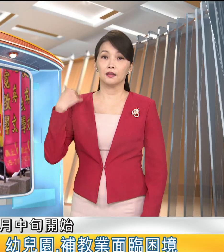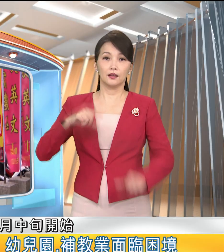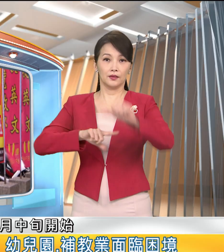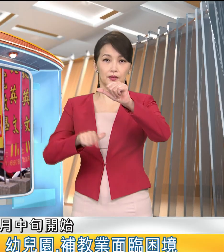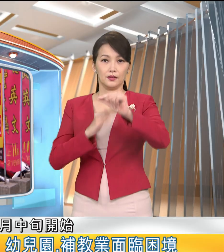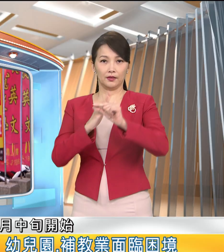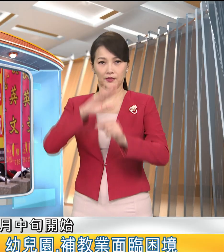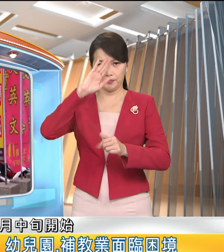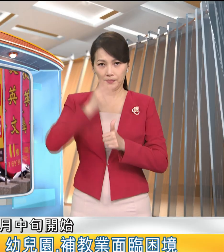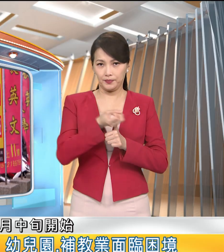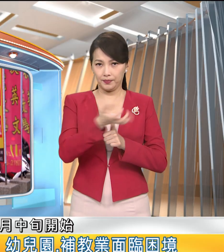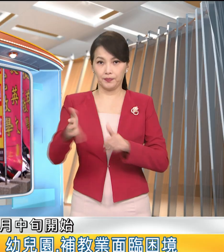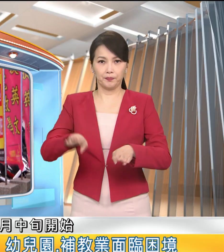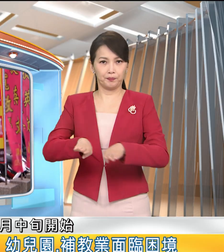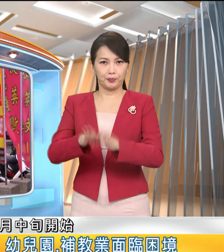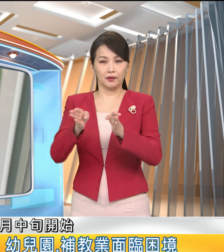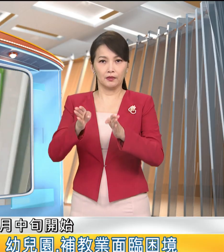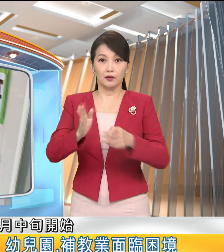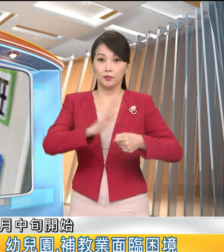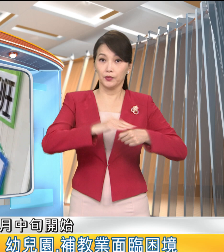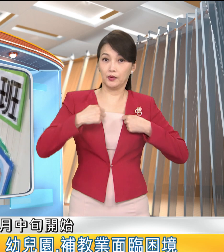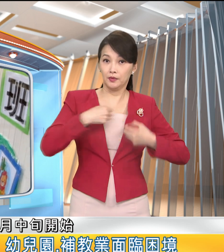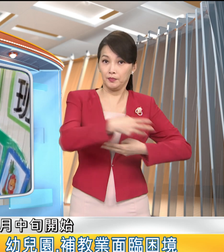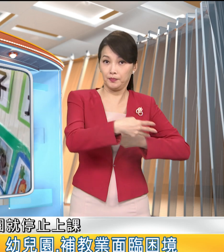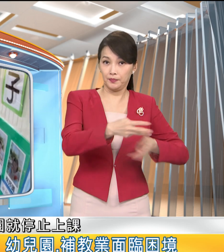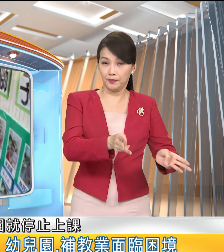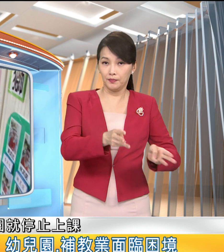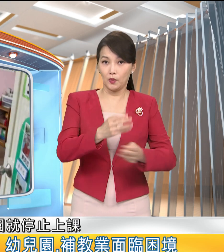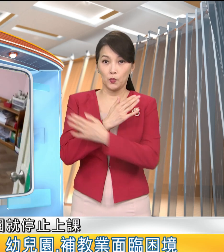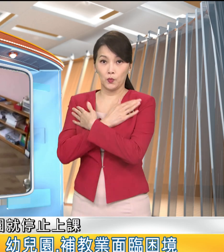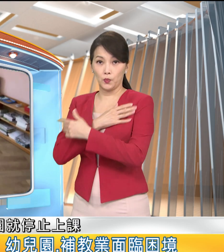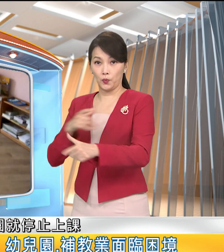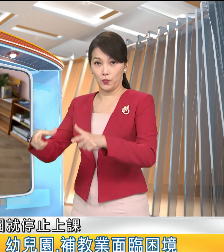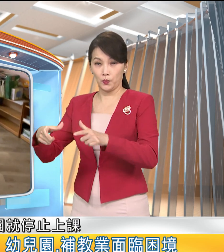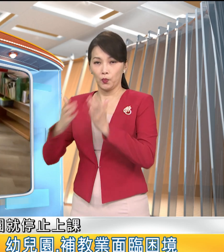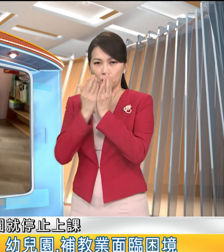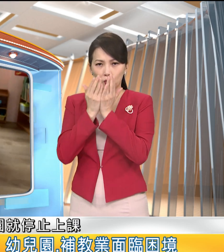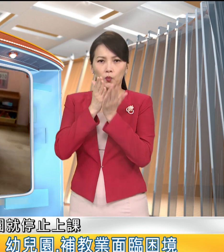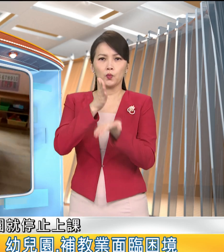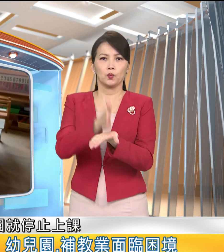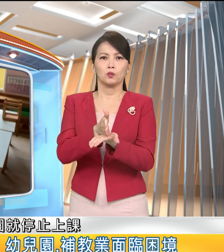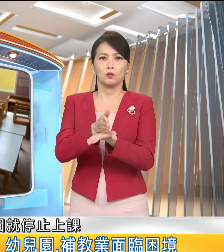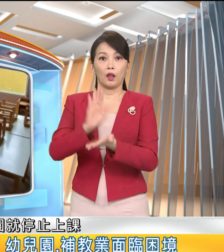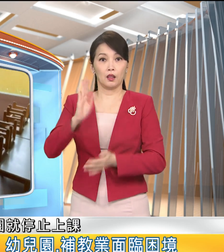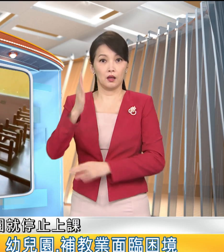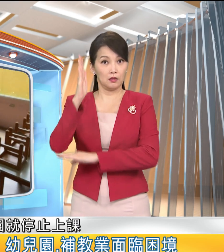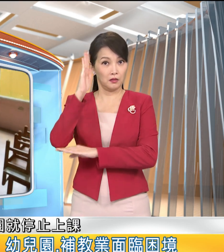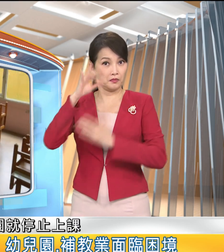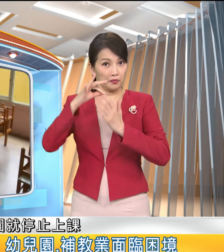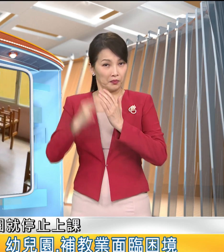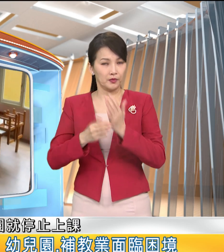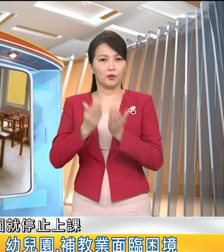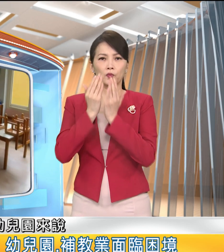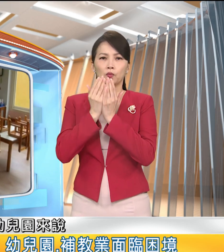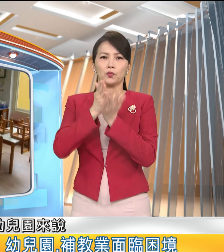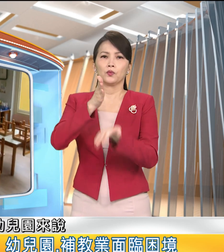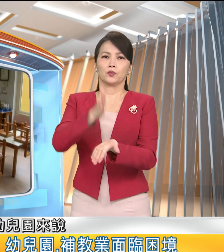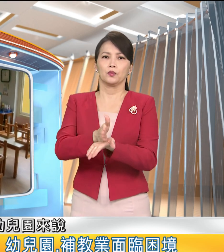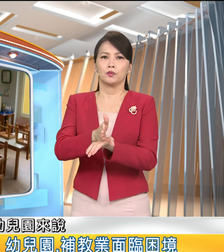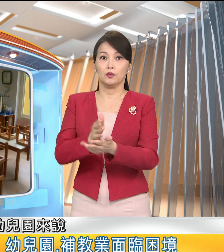因为疫情，从5月中旬开始，补教业和幼儿园就停止上课。不过，对于私